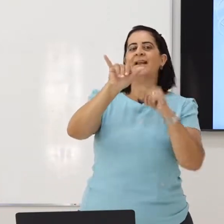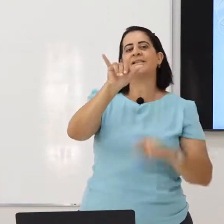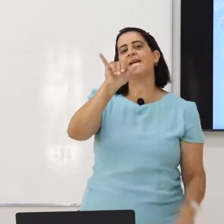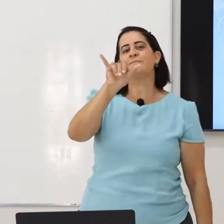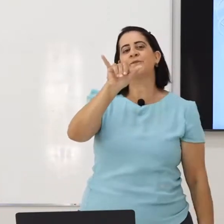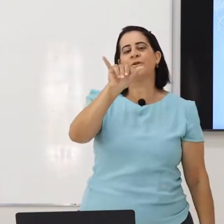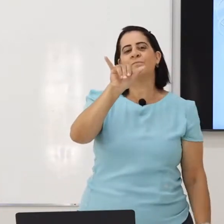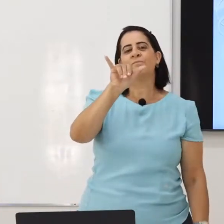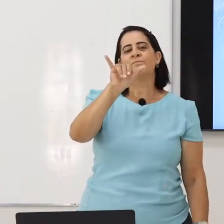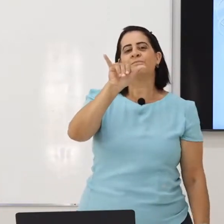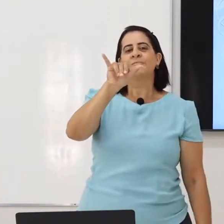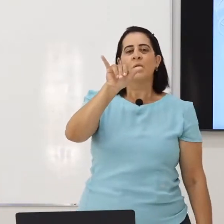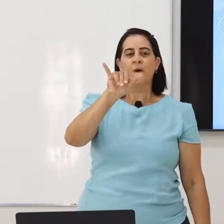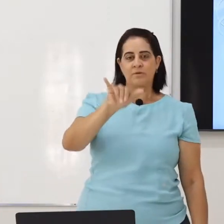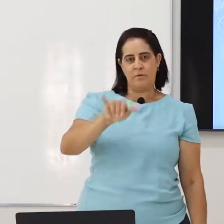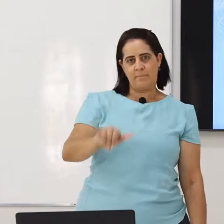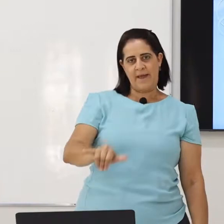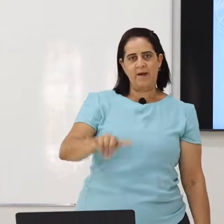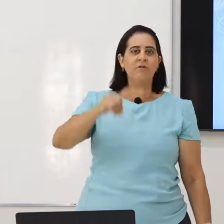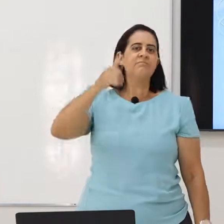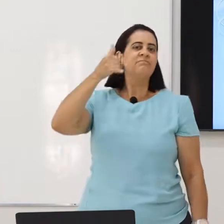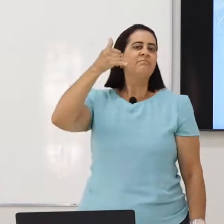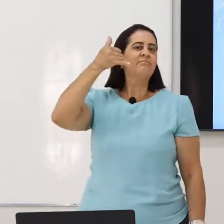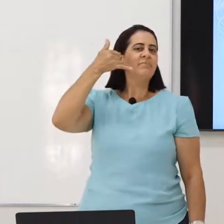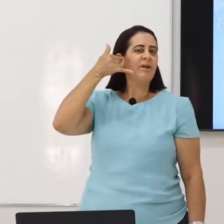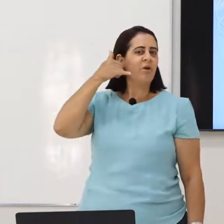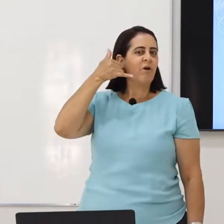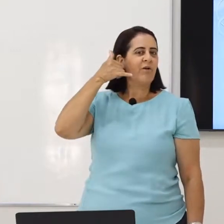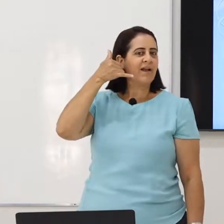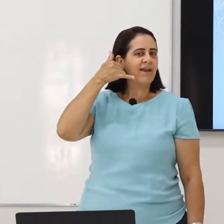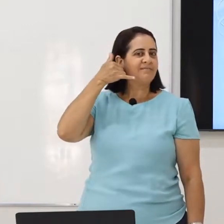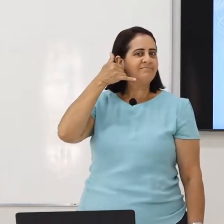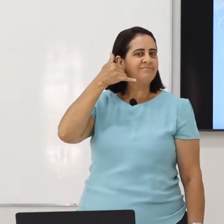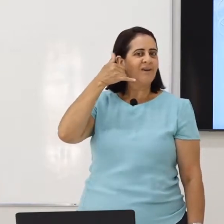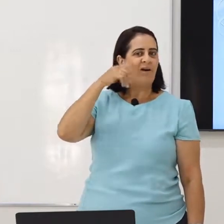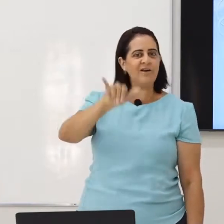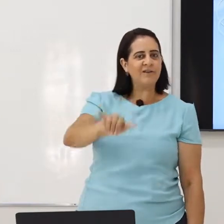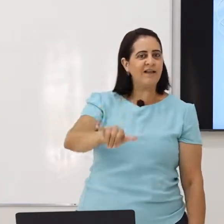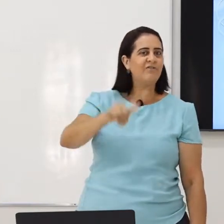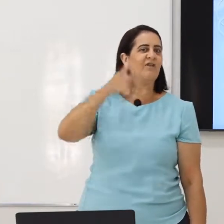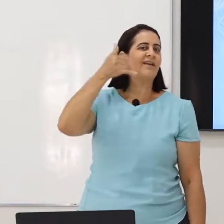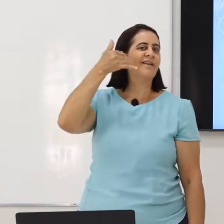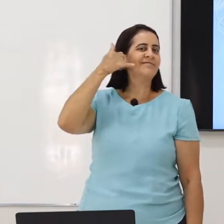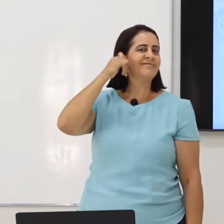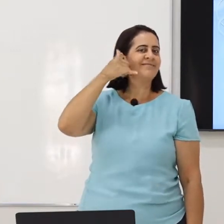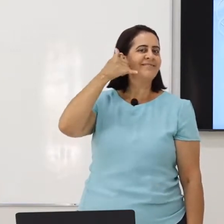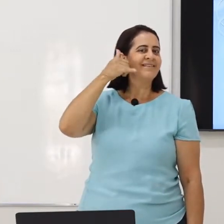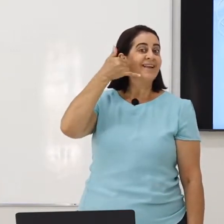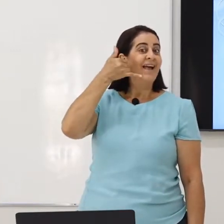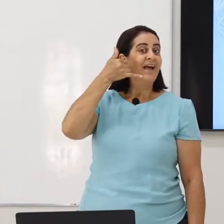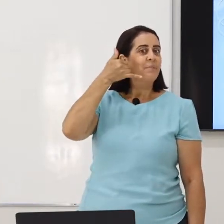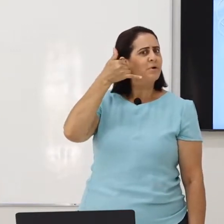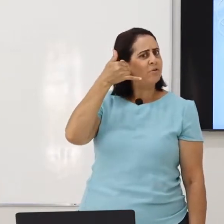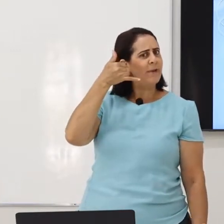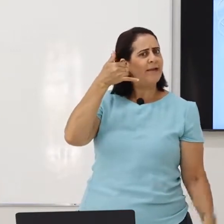letra Y. Quando eu pego e coloco aqui. Olha o telefone. Muito bem, então